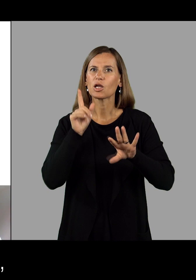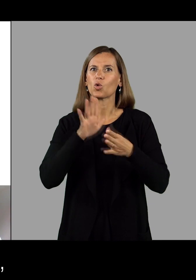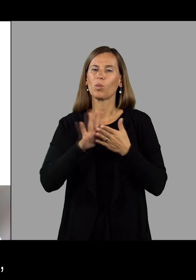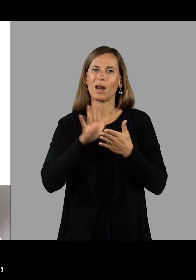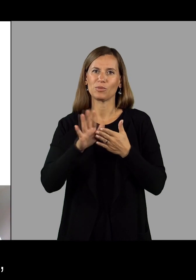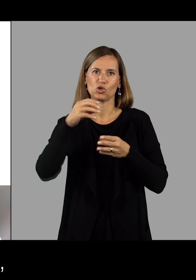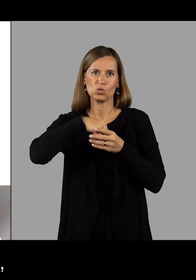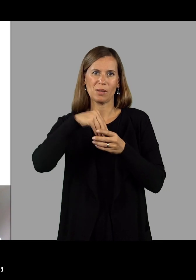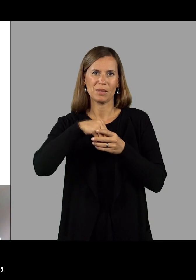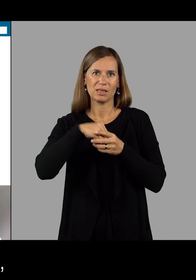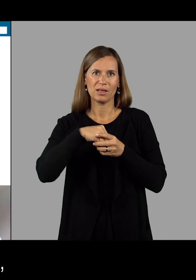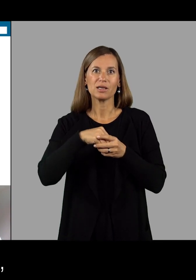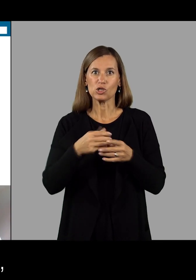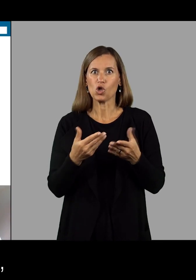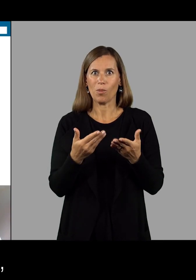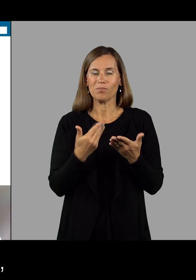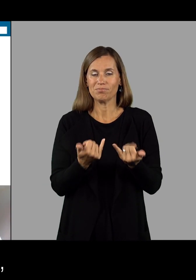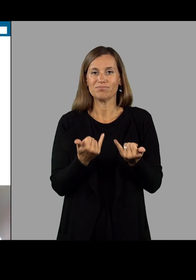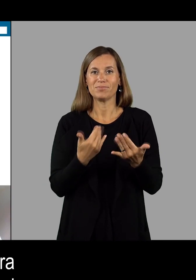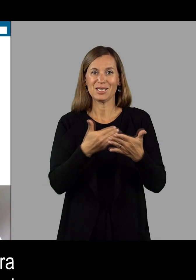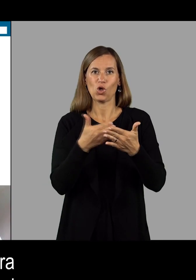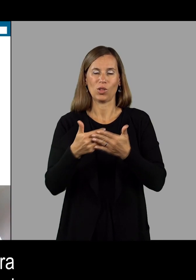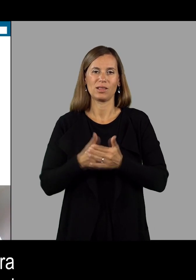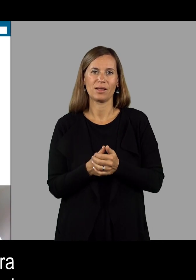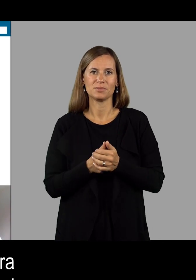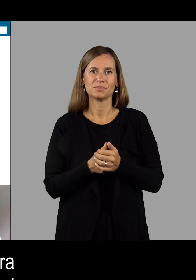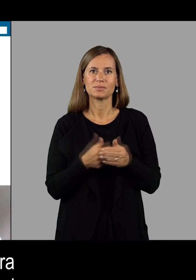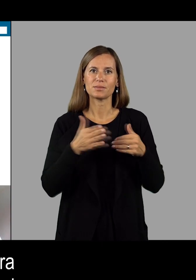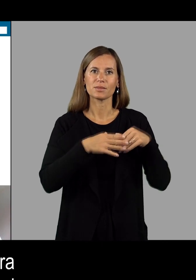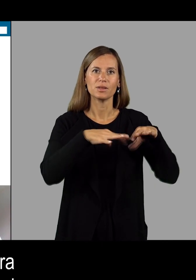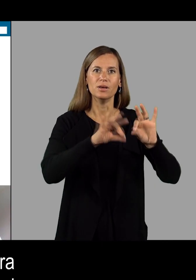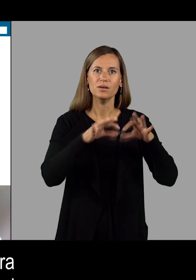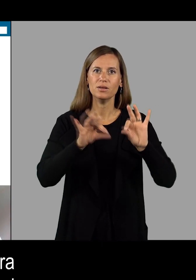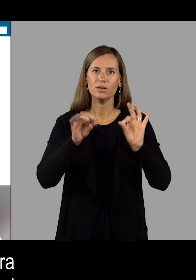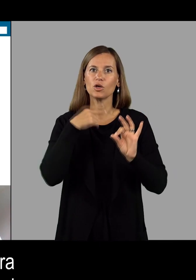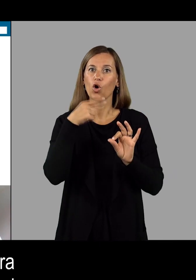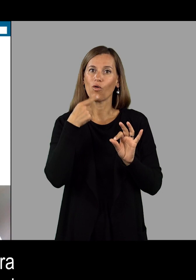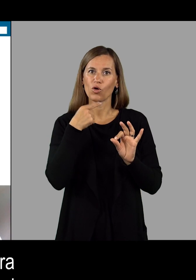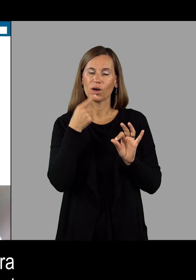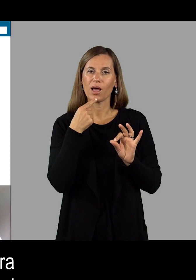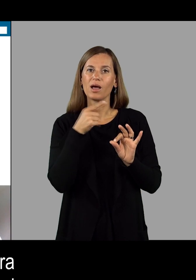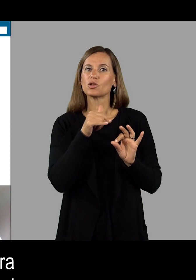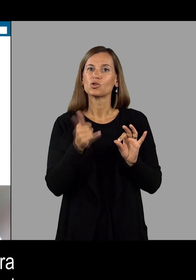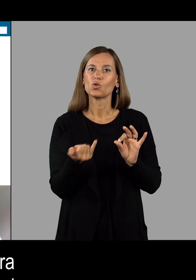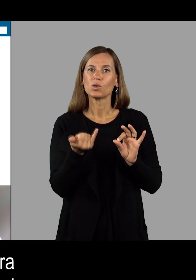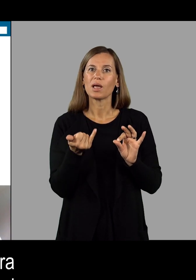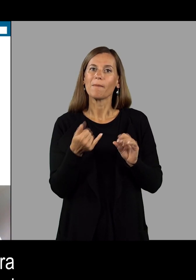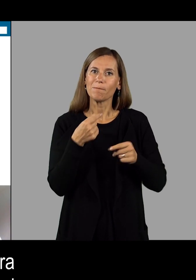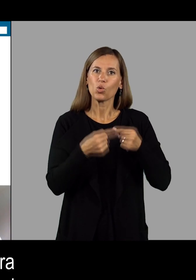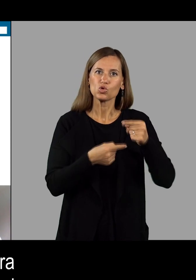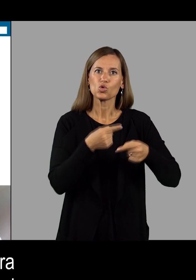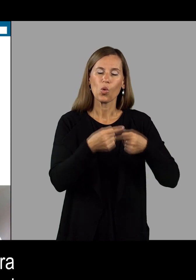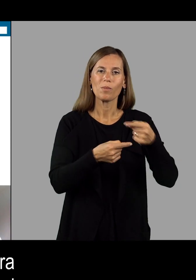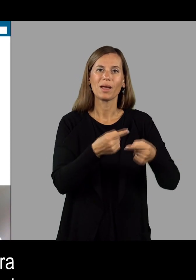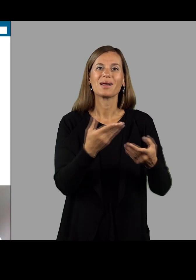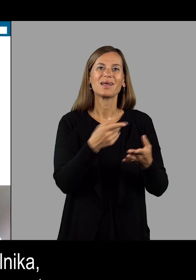uporabniških vsebin, ki so danes prisotne. Pri razpoznavanju govora gre za postopek,